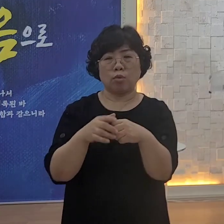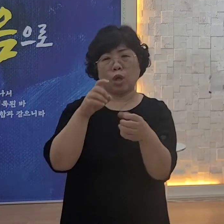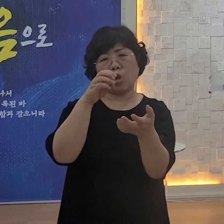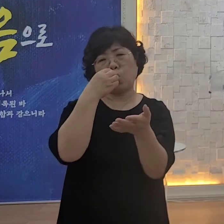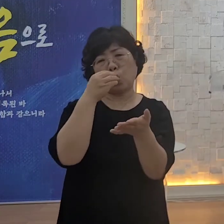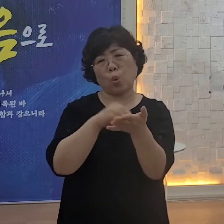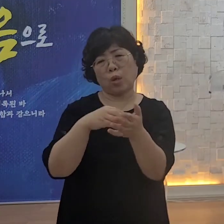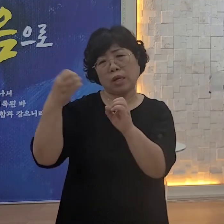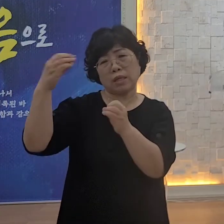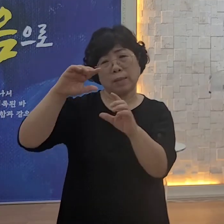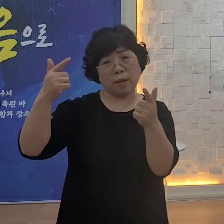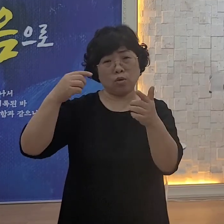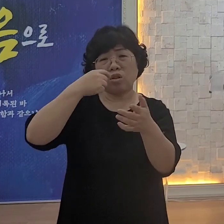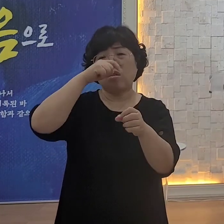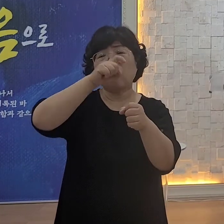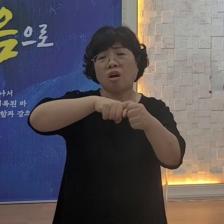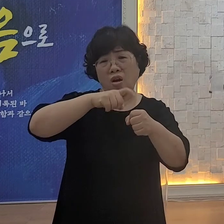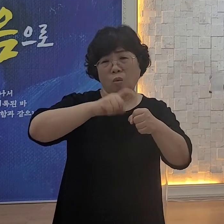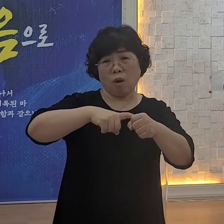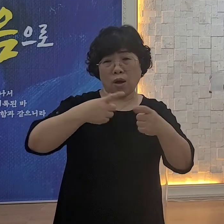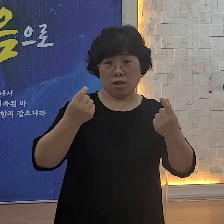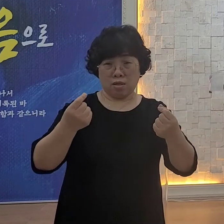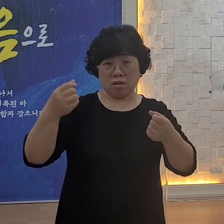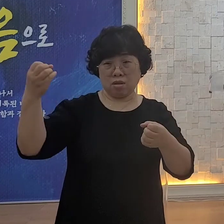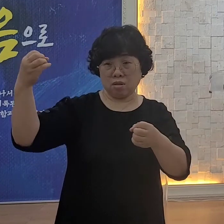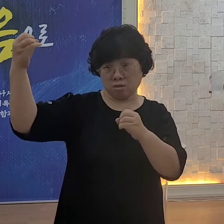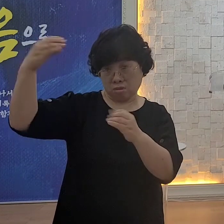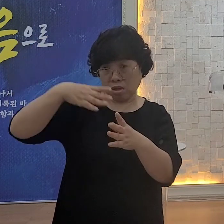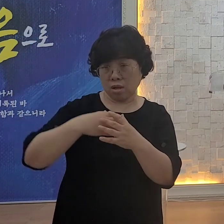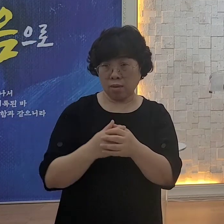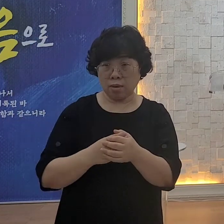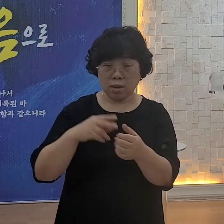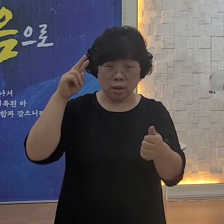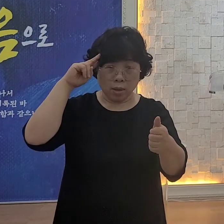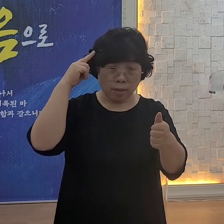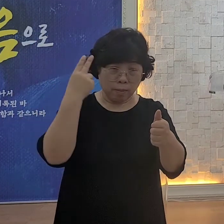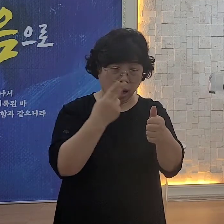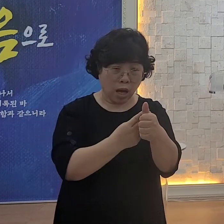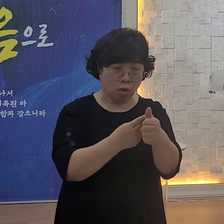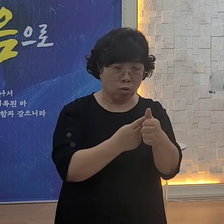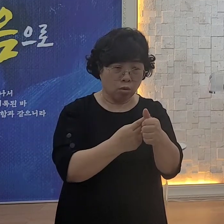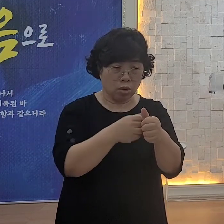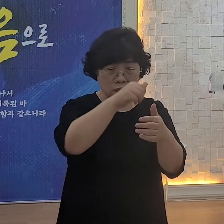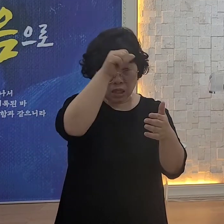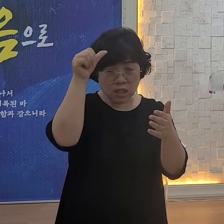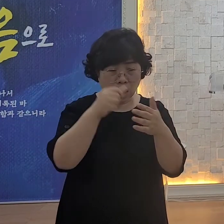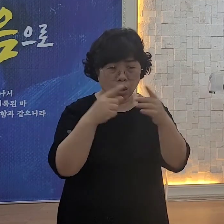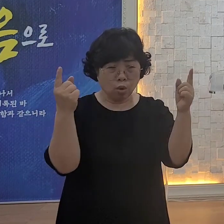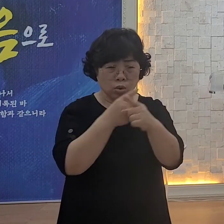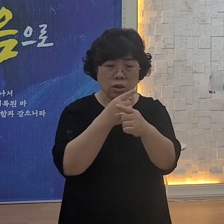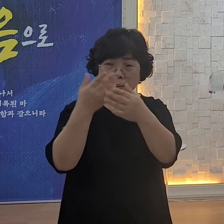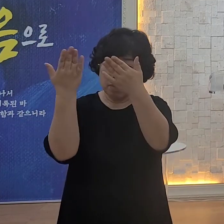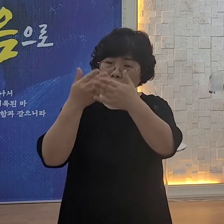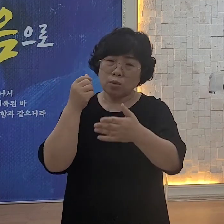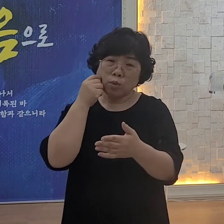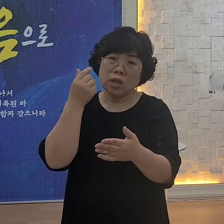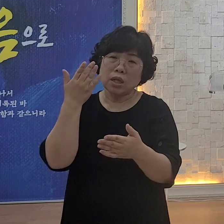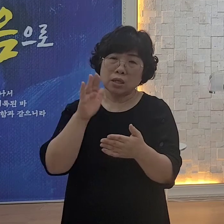떡이에요. 떡이에요. 바울 인생에 고쳐주지 않았던 그 질병이 결국은